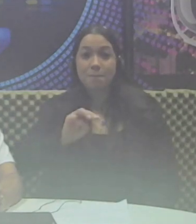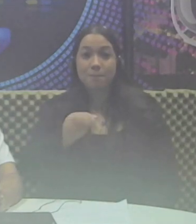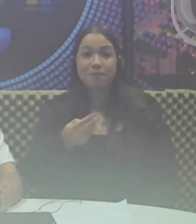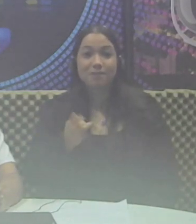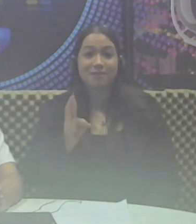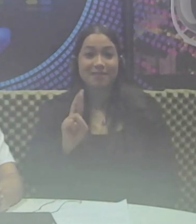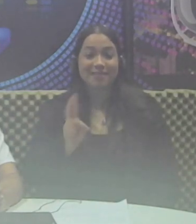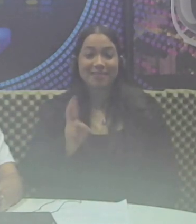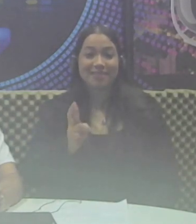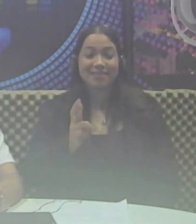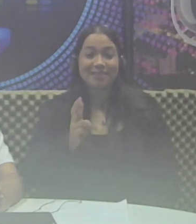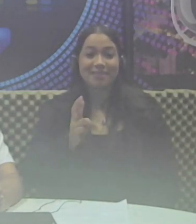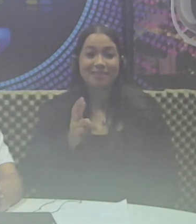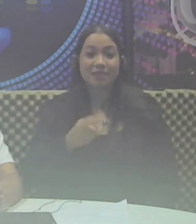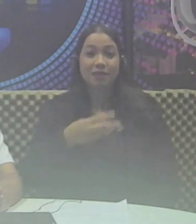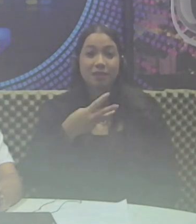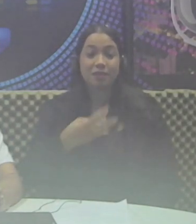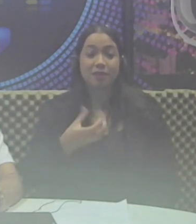milhões, ficando em